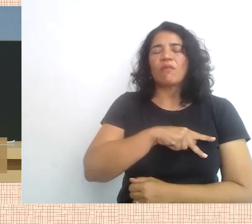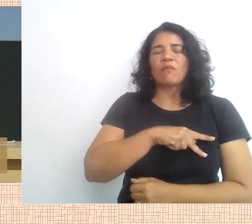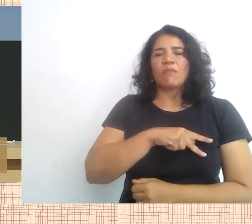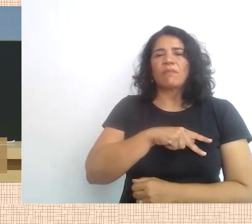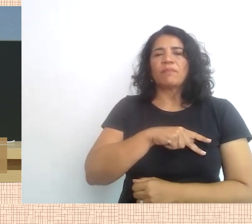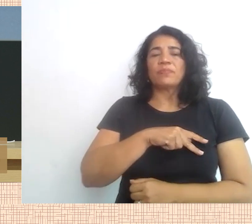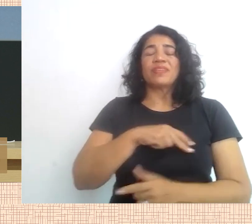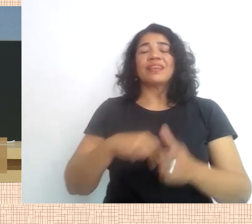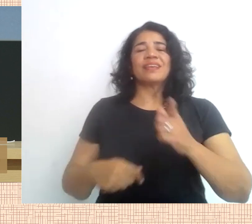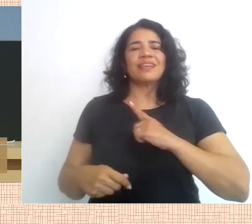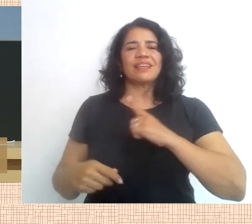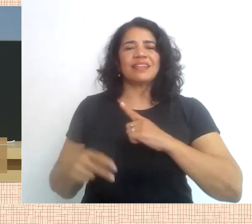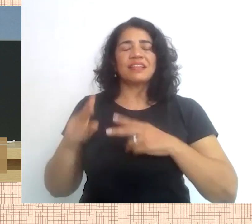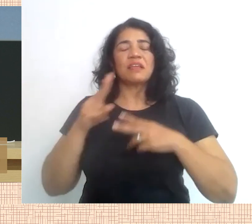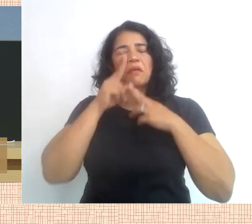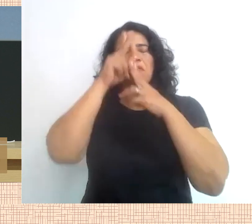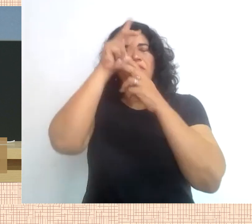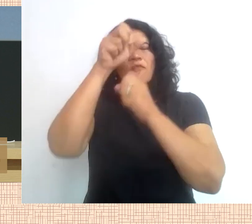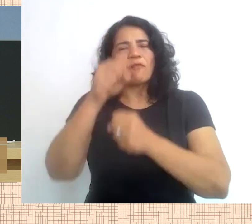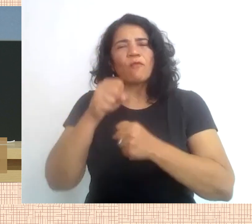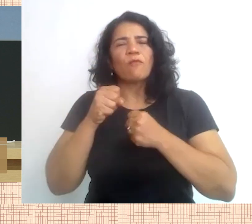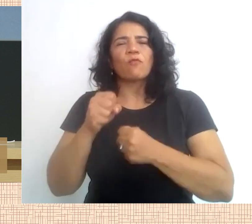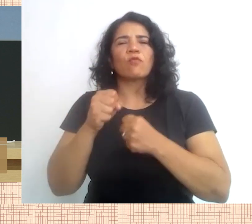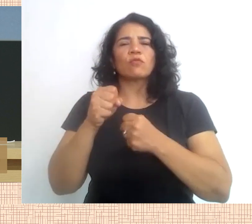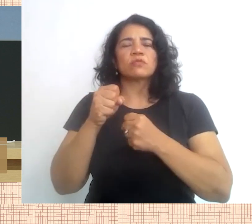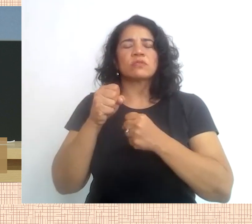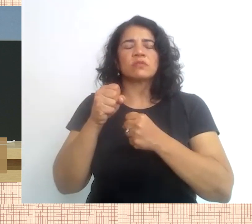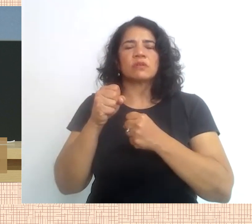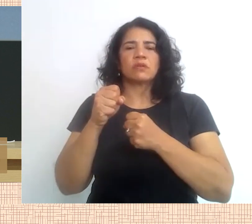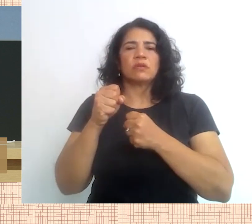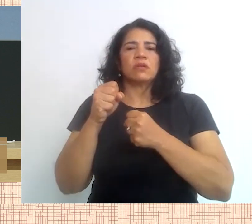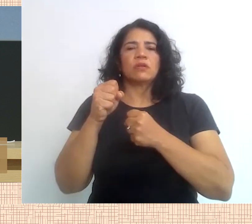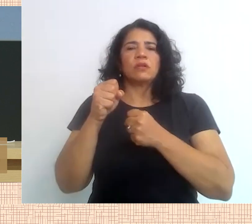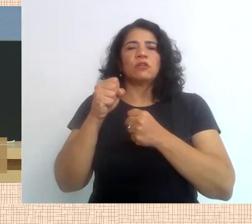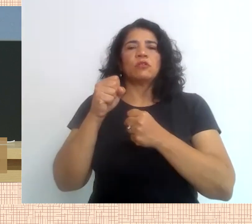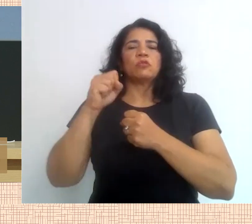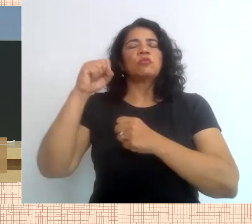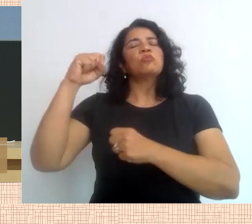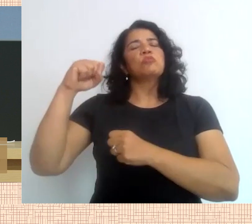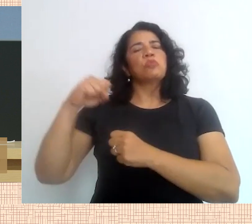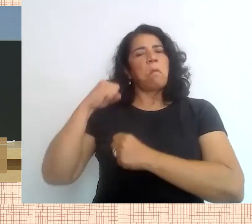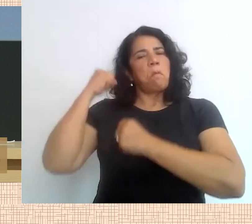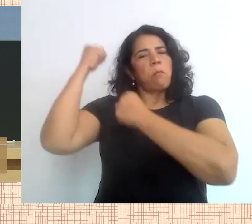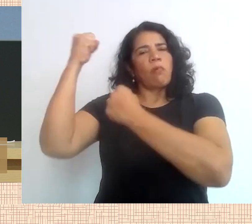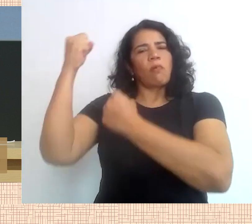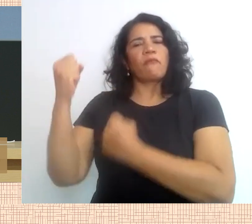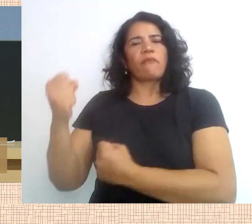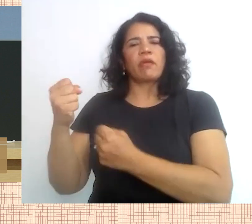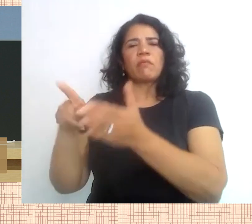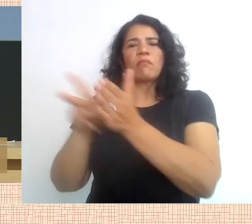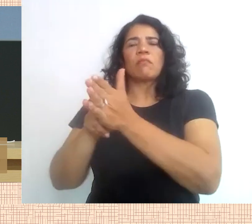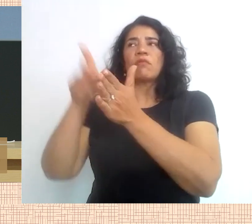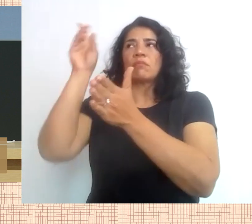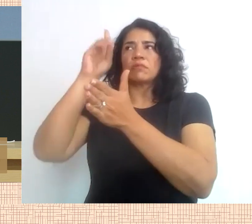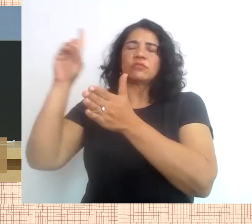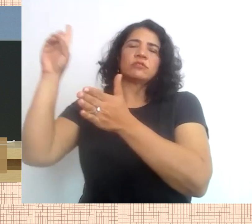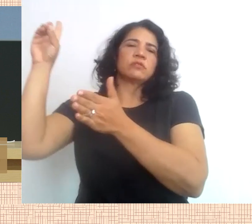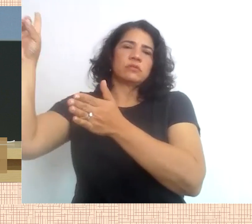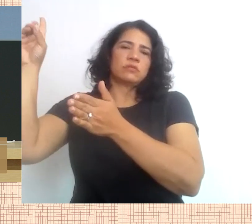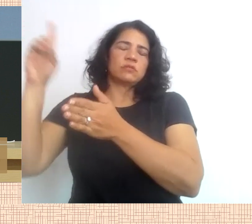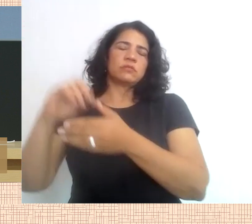irmãos, a palavra dele, irmão, tem que ter a força que opera, a